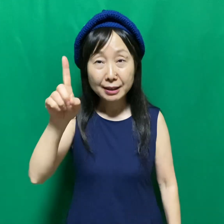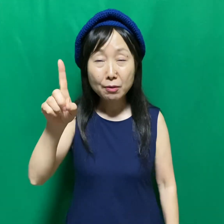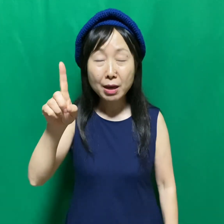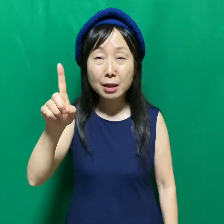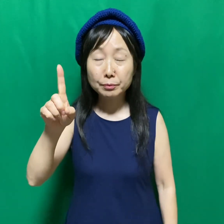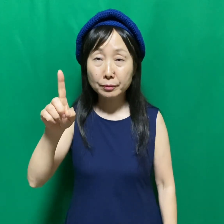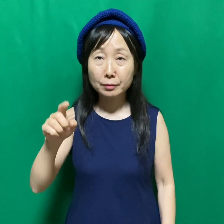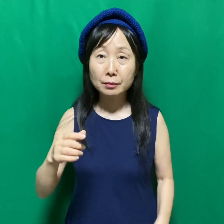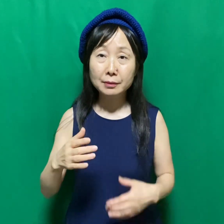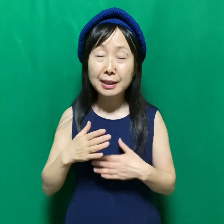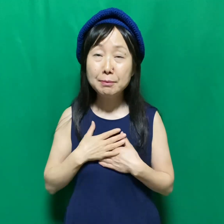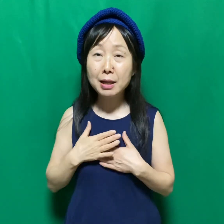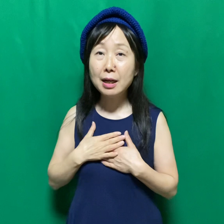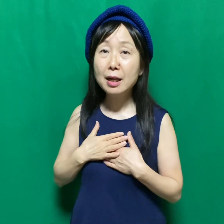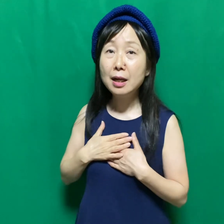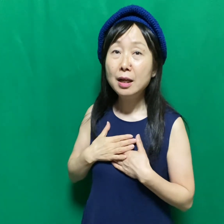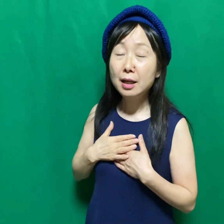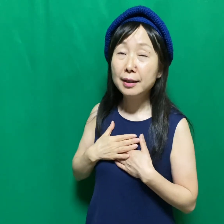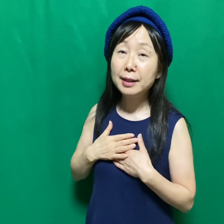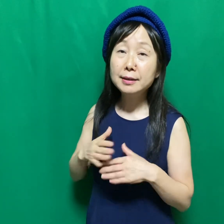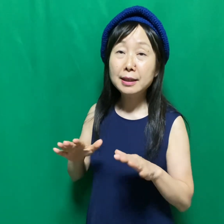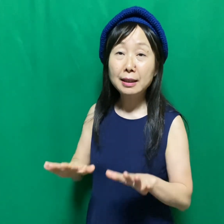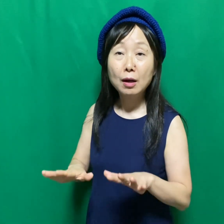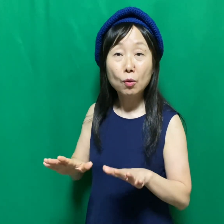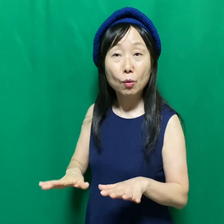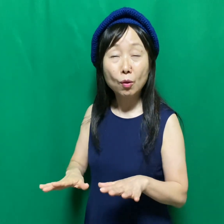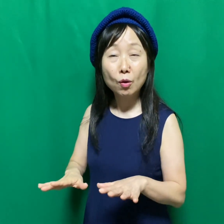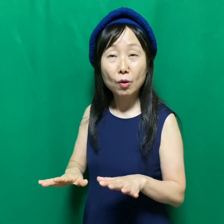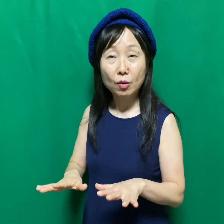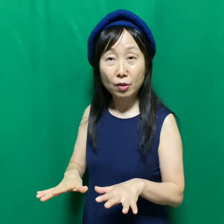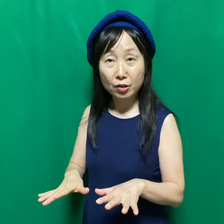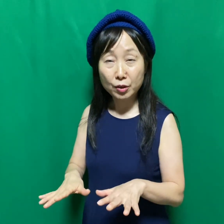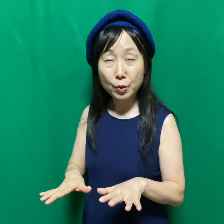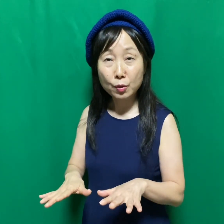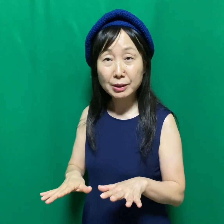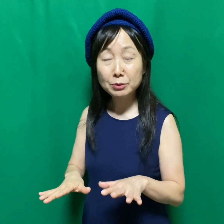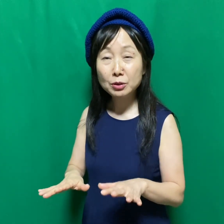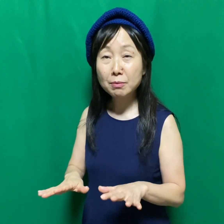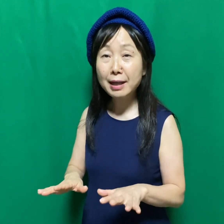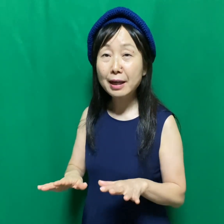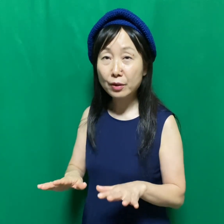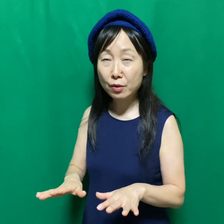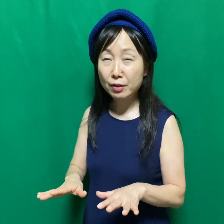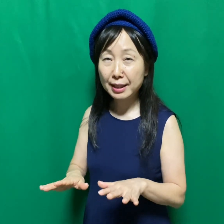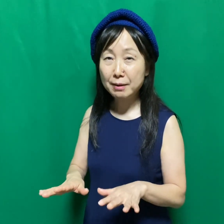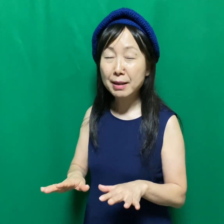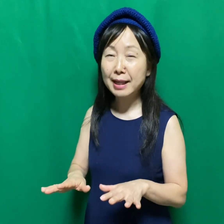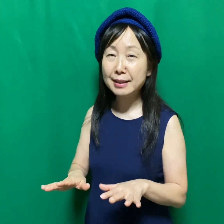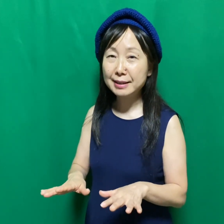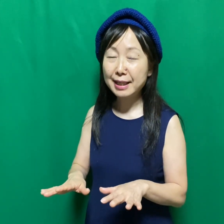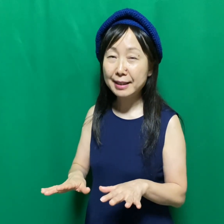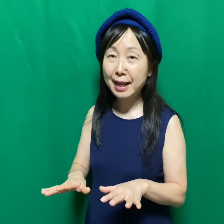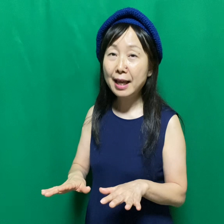は今現在がここ、今日、自分の前が今日、今現在で、